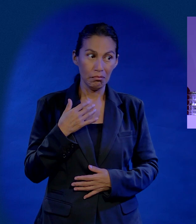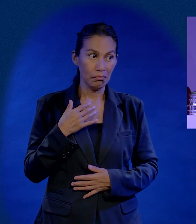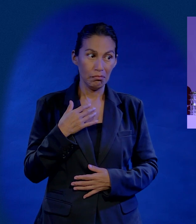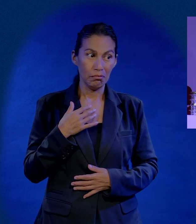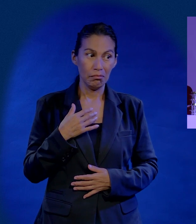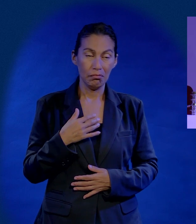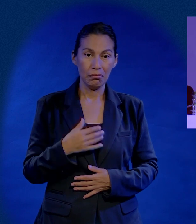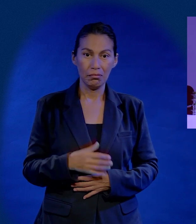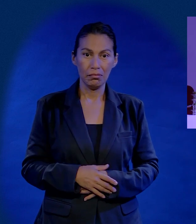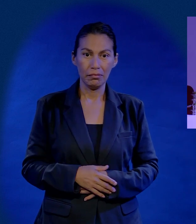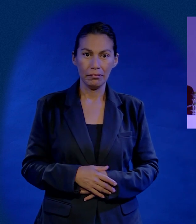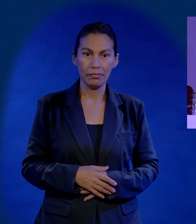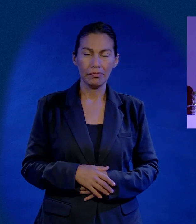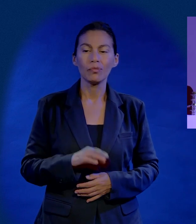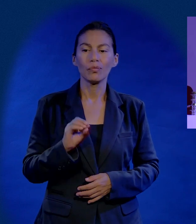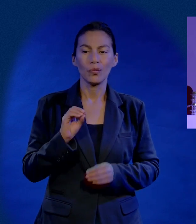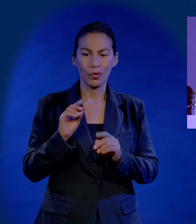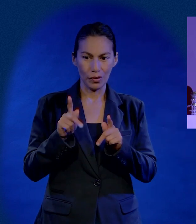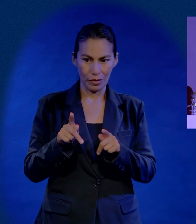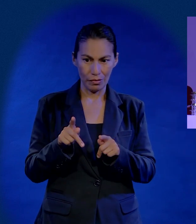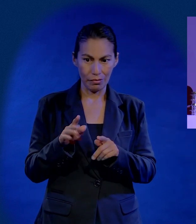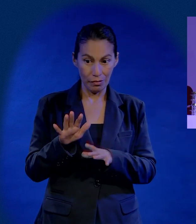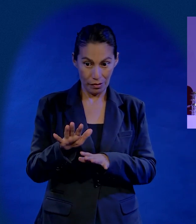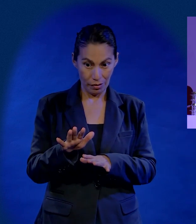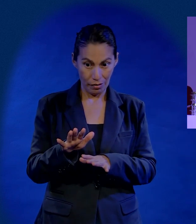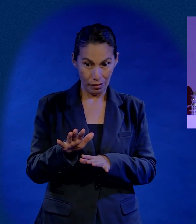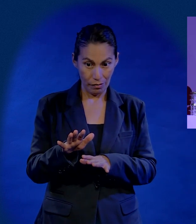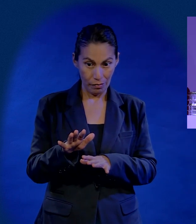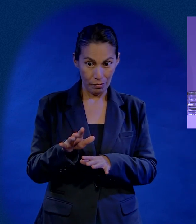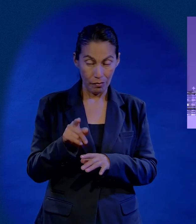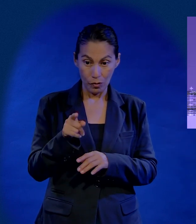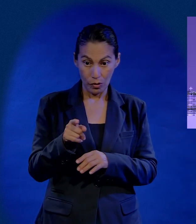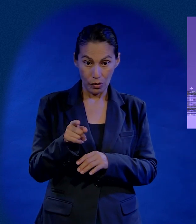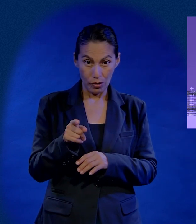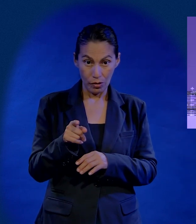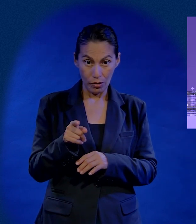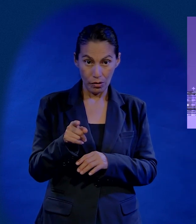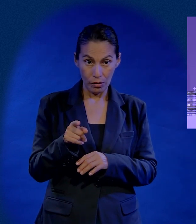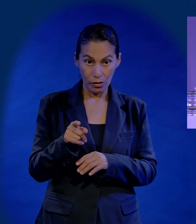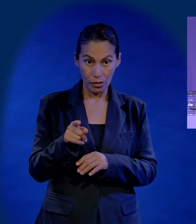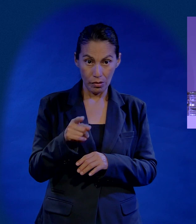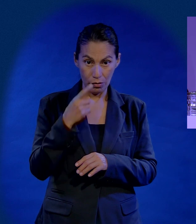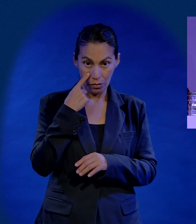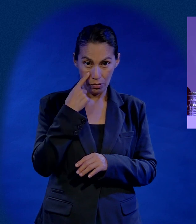¿Ya? ¿Está rico? No. Ok.